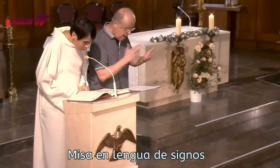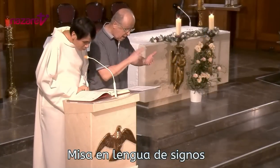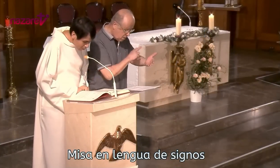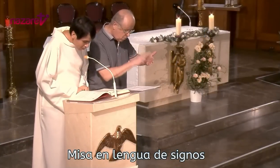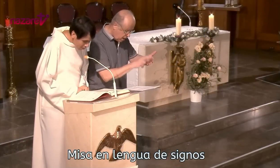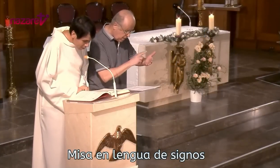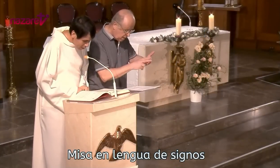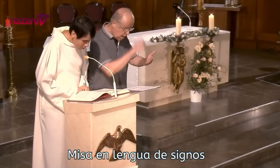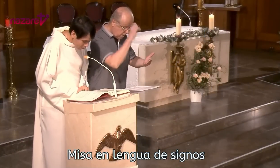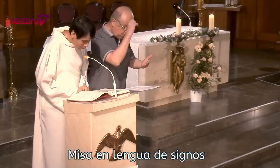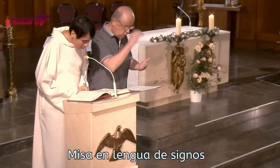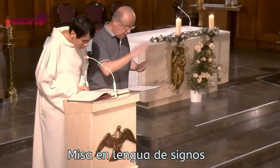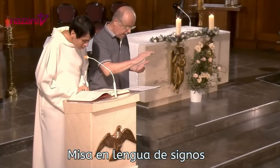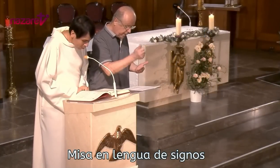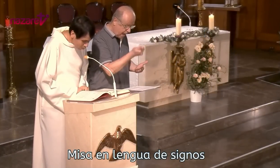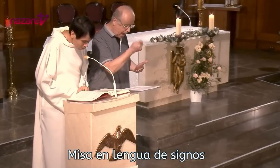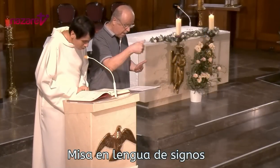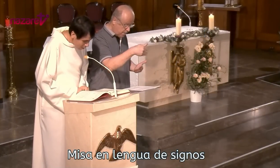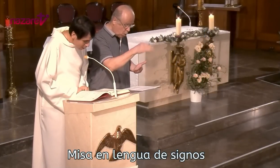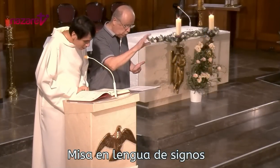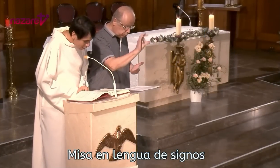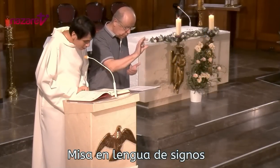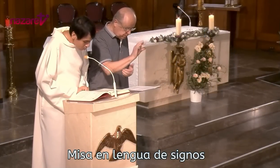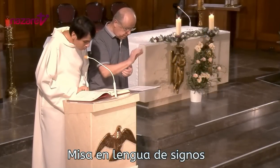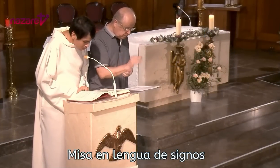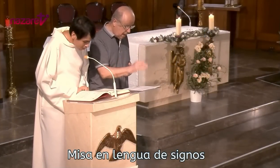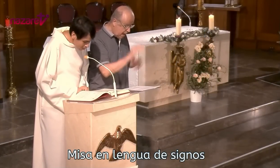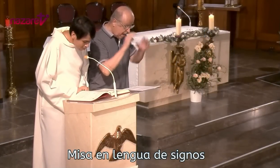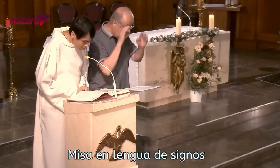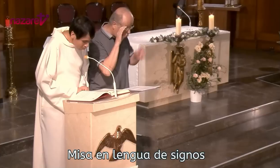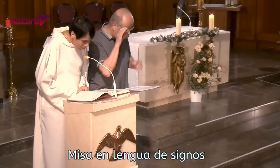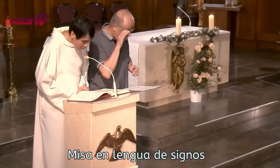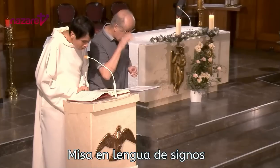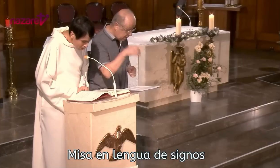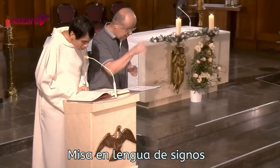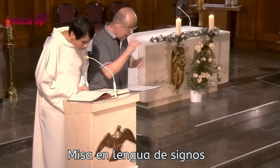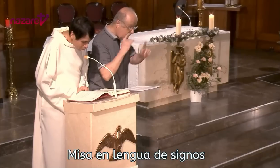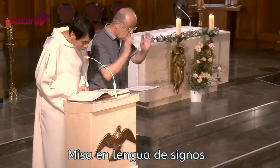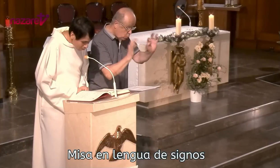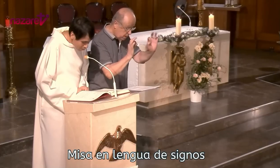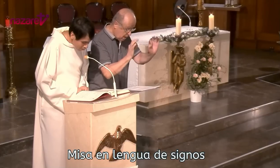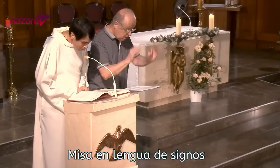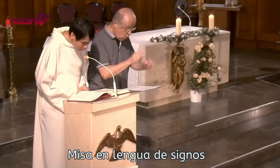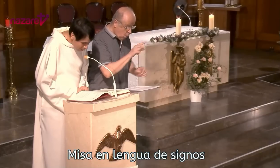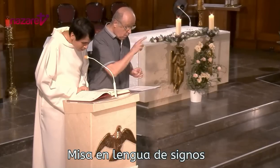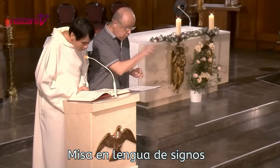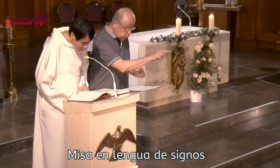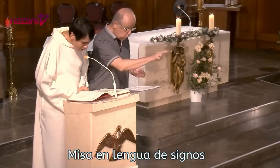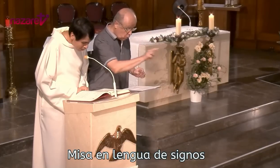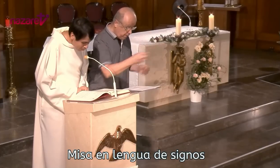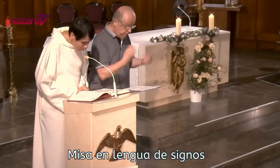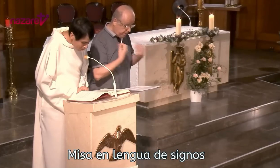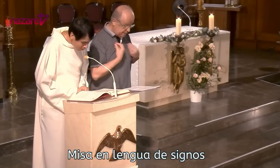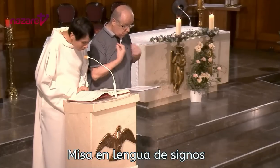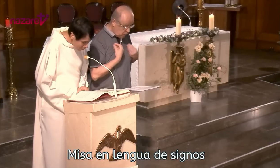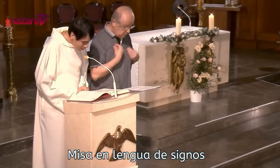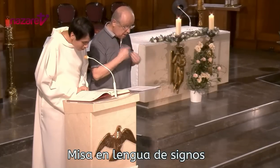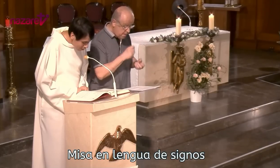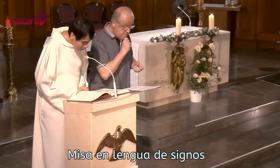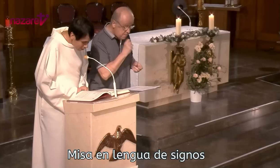Lectura de la profecía de Amós. Escuchad esto. Los que pisoteáis al pobre y elimináis